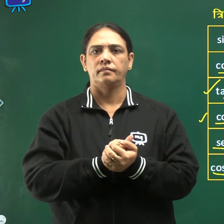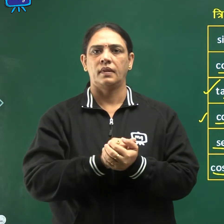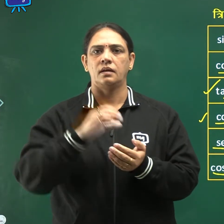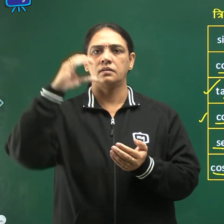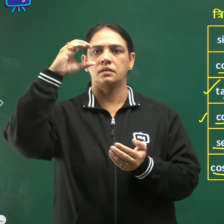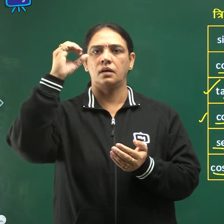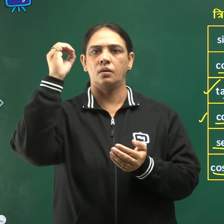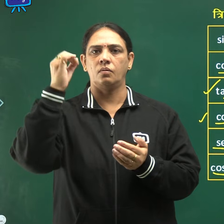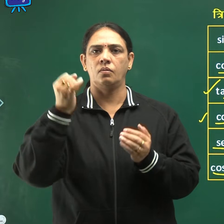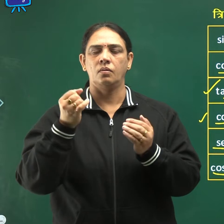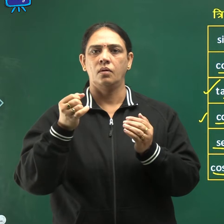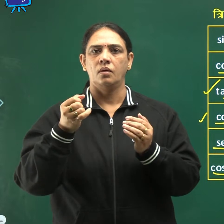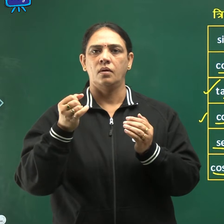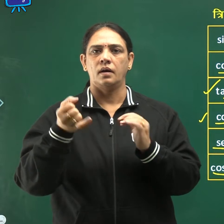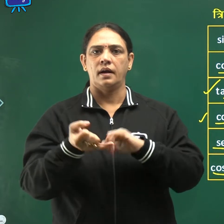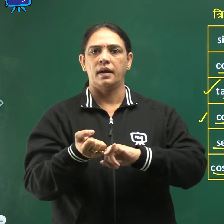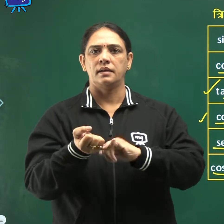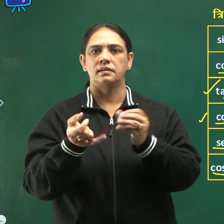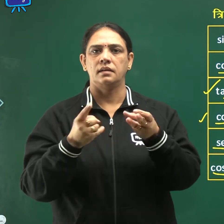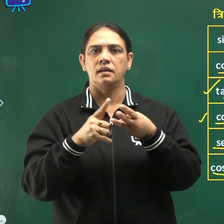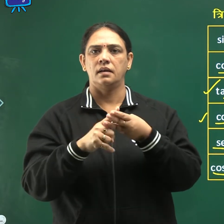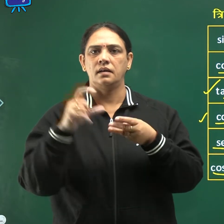कॉसेक थीटा बराबर